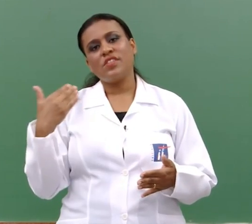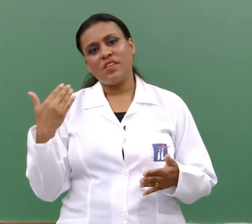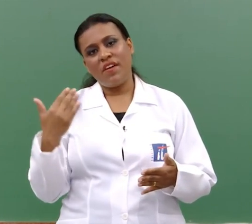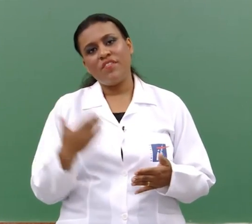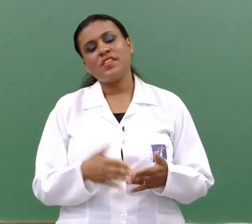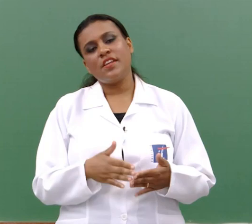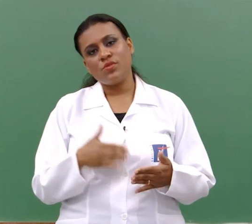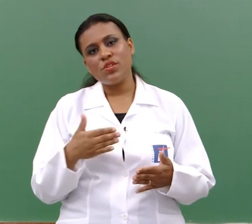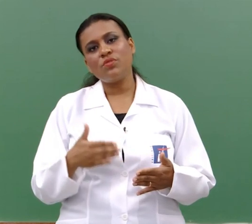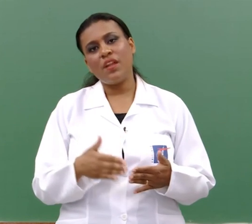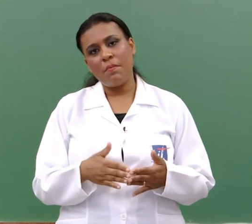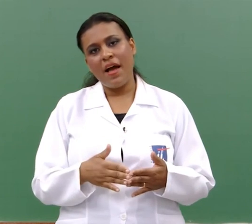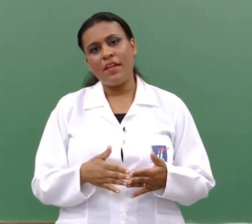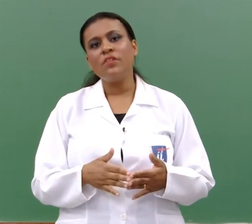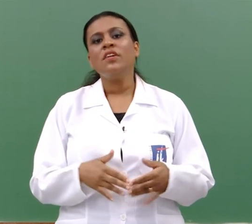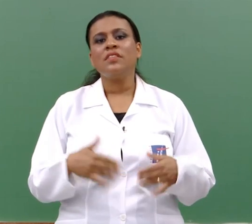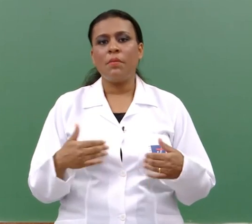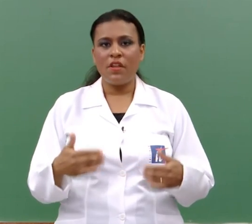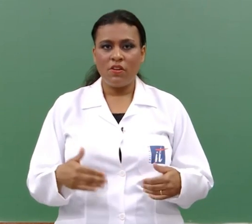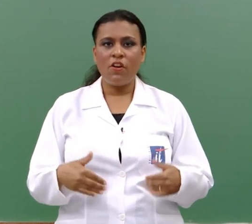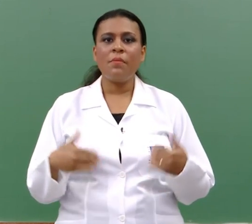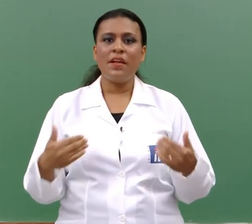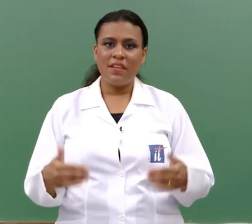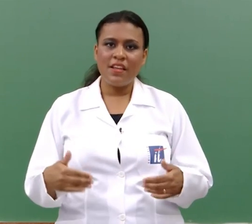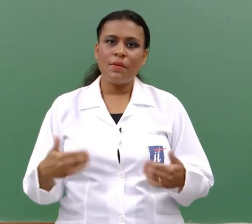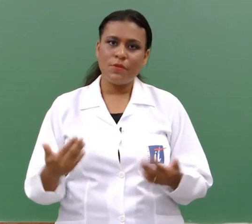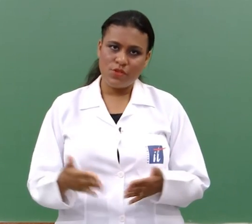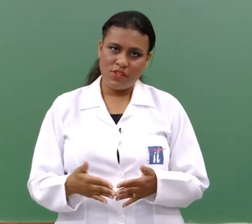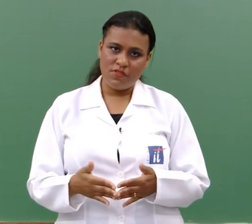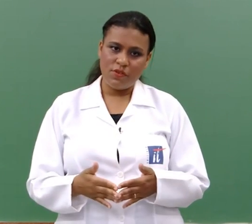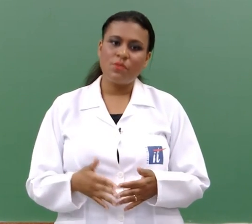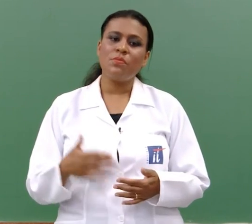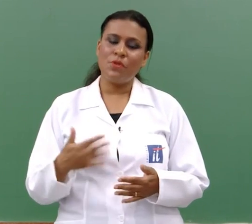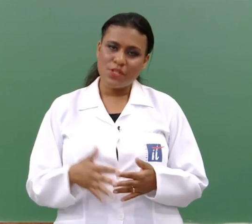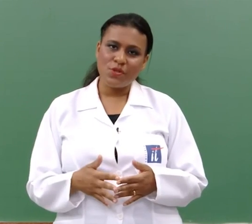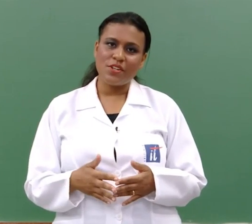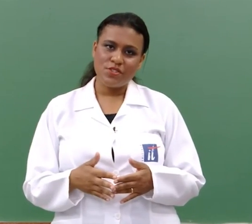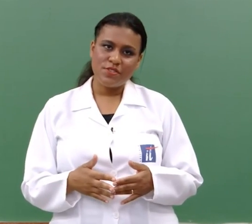você vai fazer o seu trabalho da melhor maneira possível. Boa sorte!